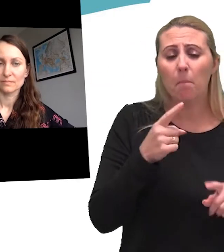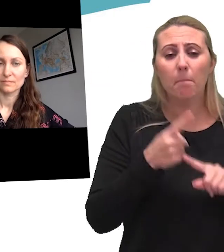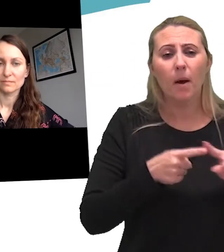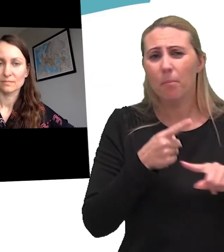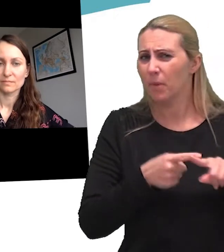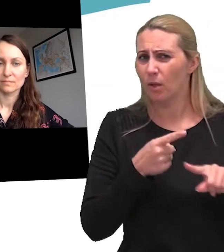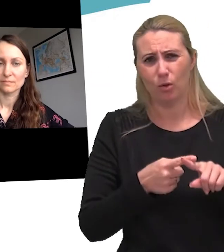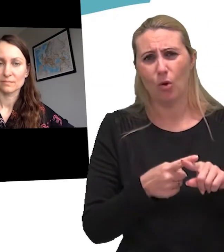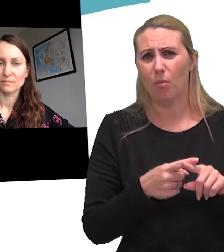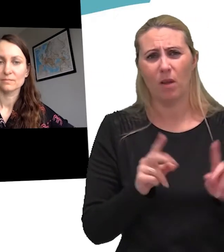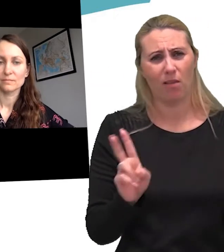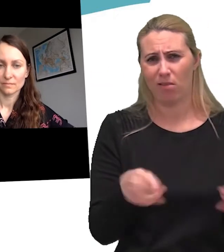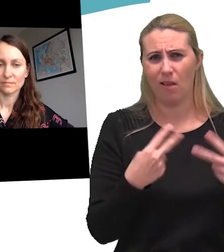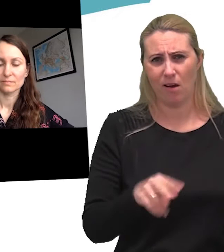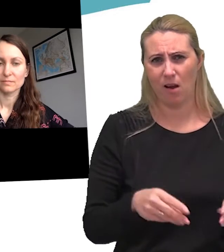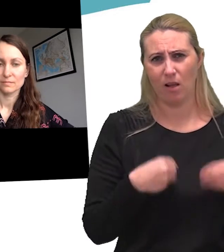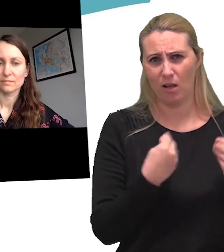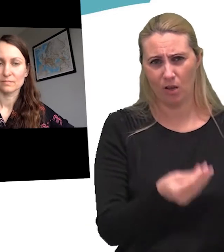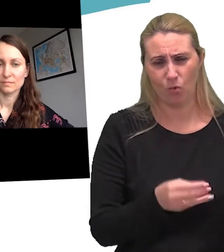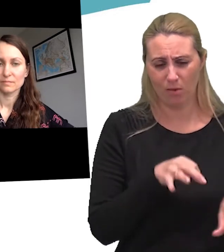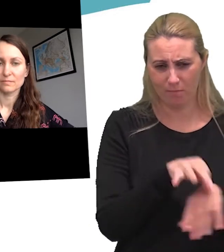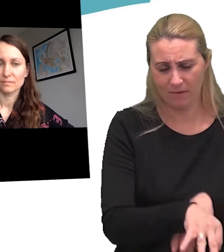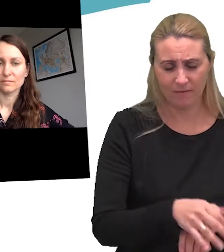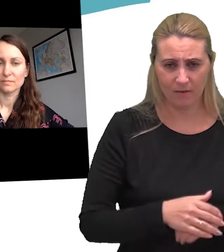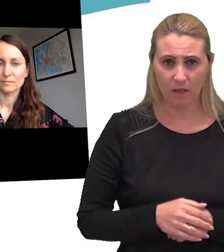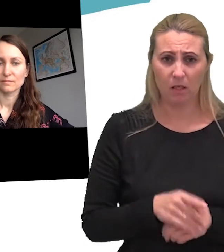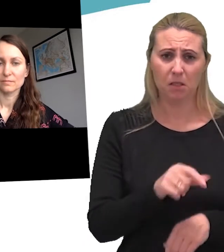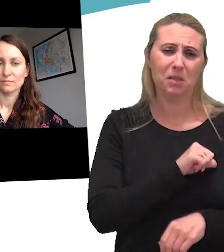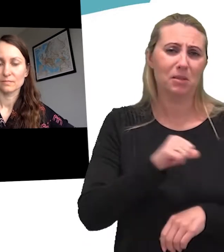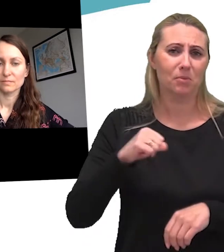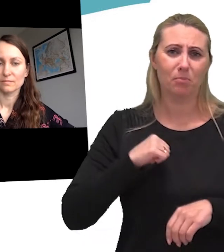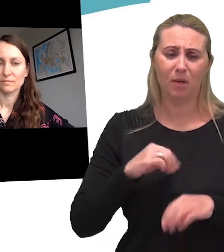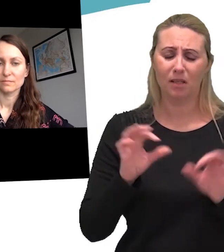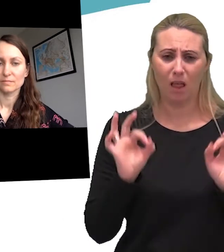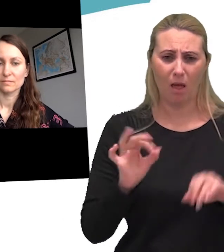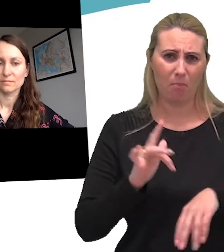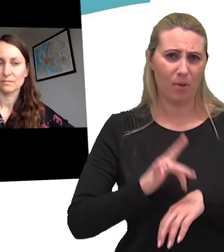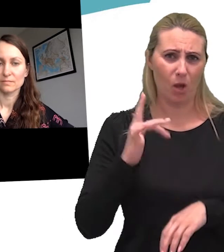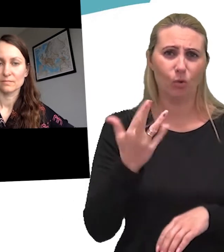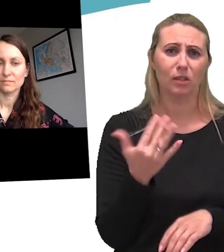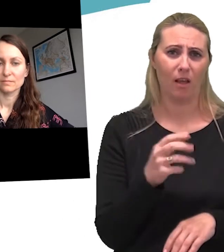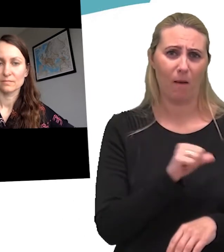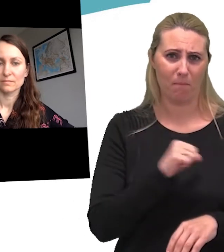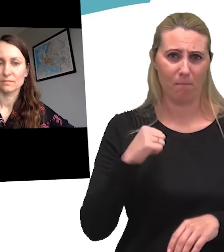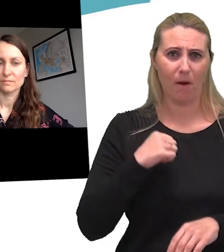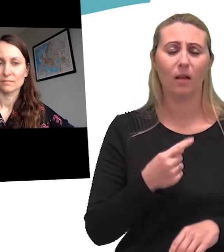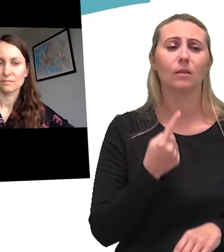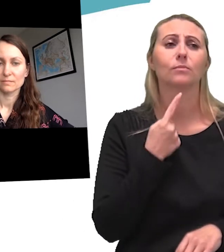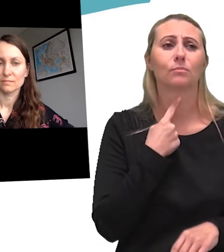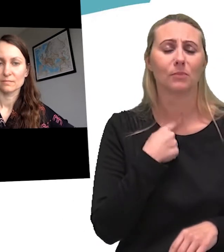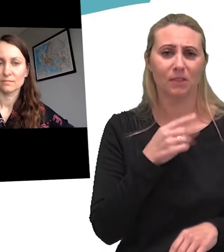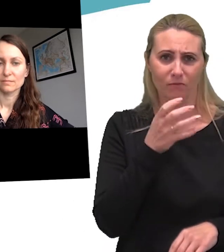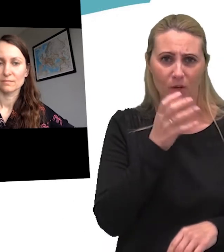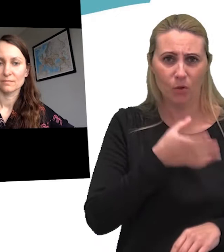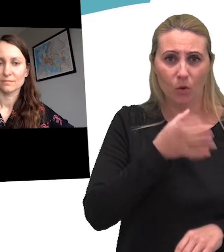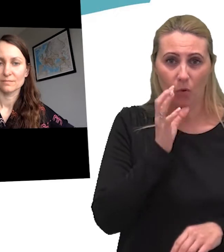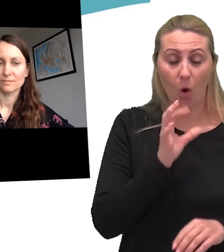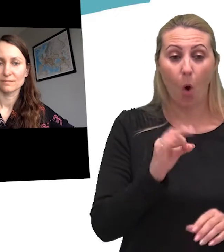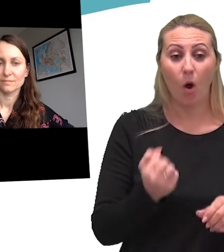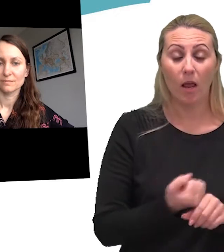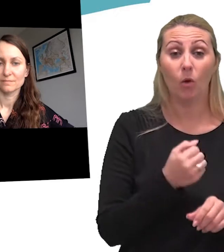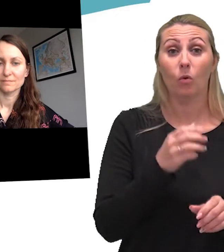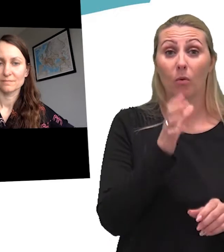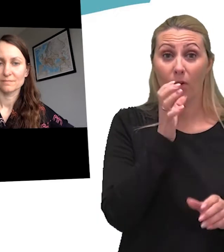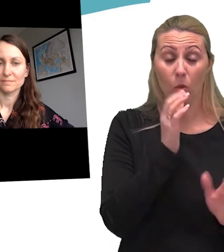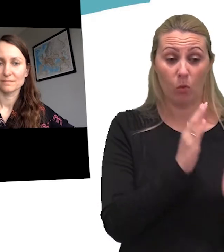papildomų priemonių ir nereikia, nes jisai intuityviai jaučia, kiek jam to vandens reikia. O tas, na, kaip pagal tvarką gėrimas,